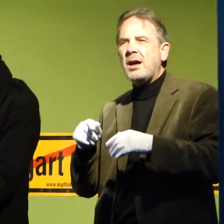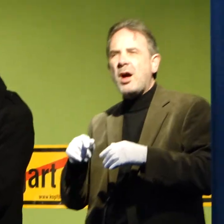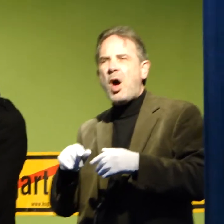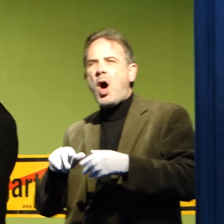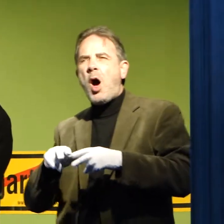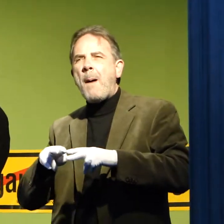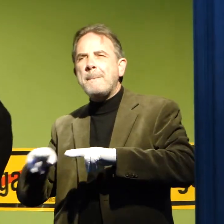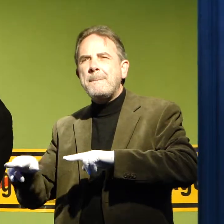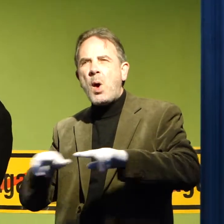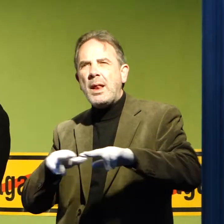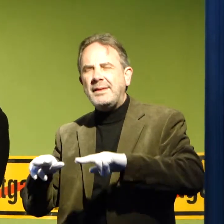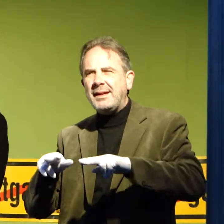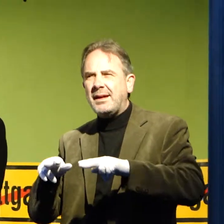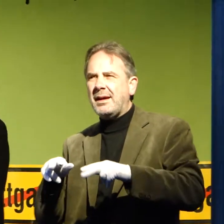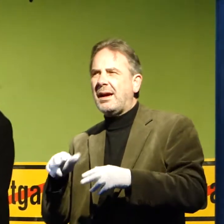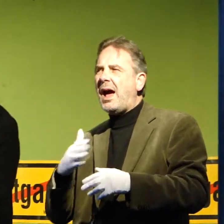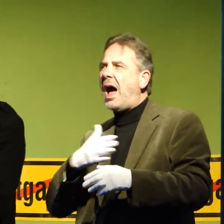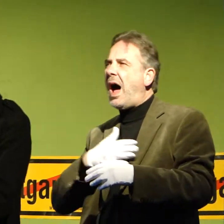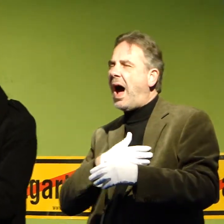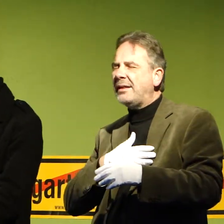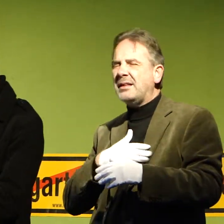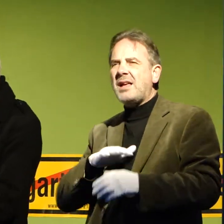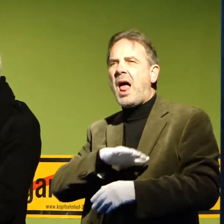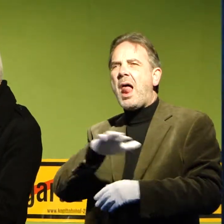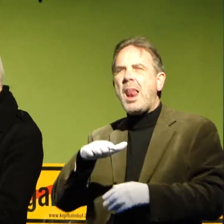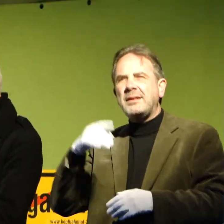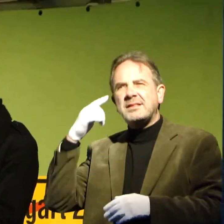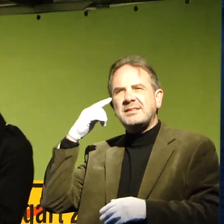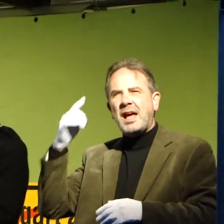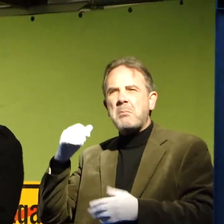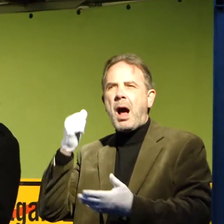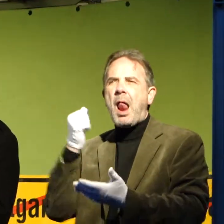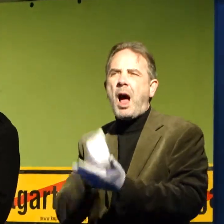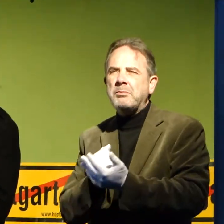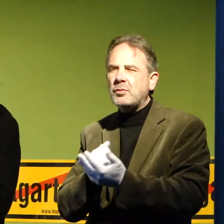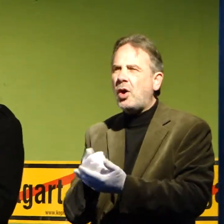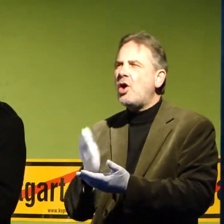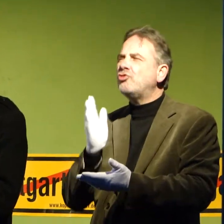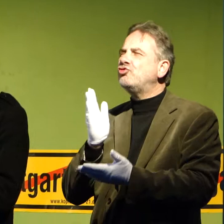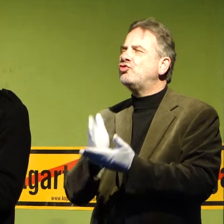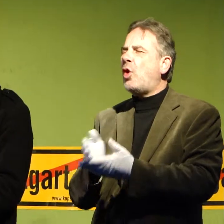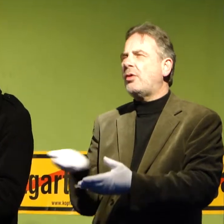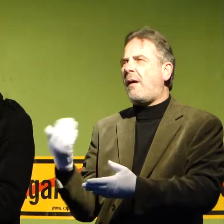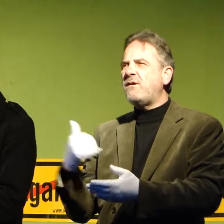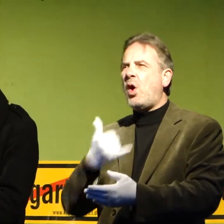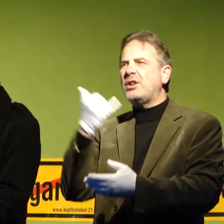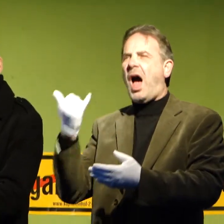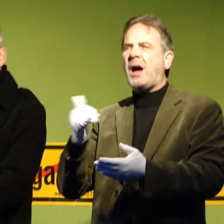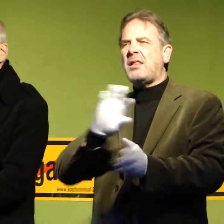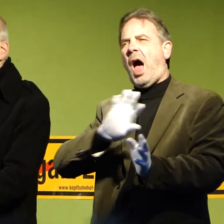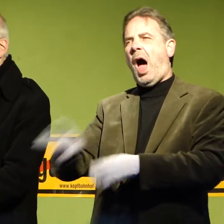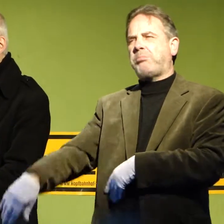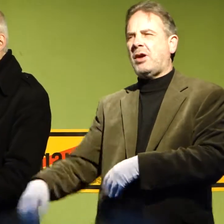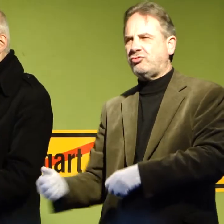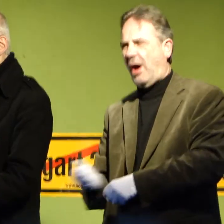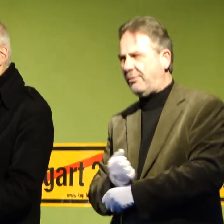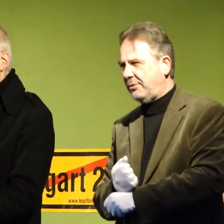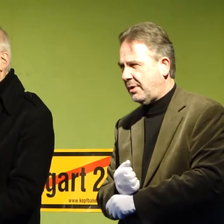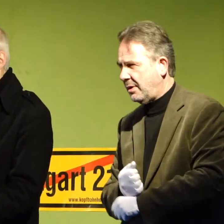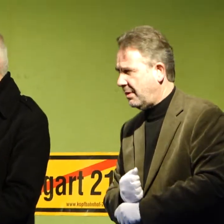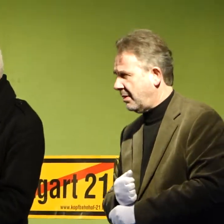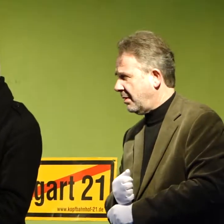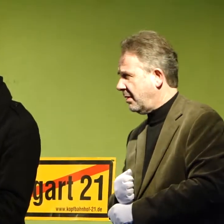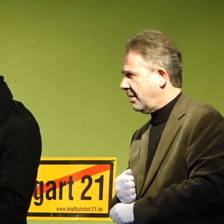ihre zentrale Instanz, nämlich das Landesdenkmalamt, schon vor Jahren abgeschafft. Aber, wie sagt